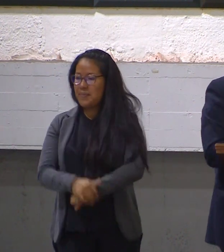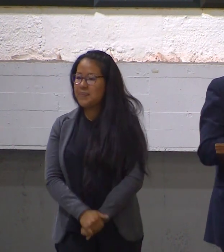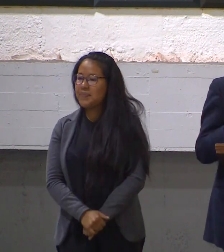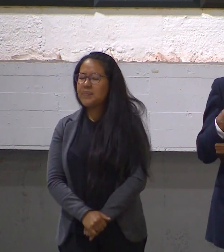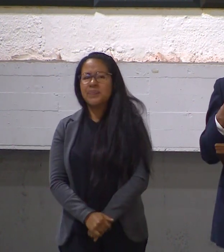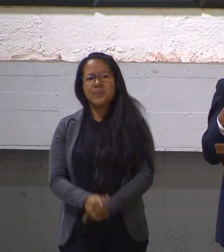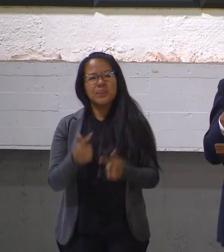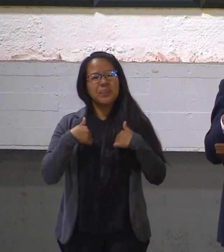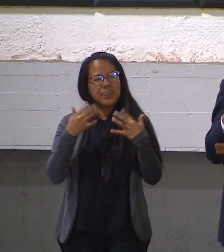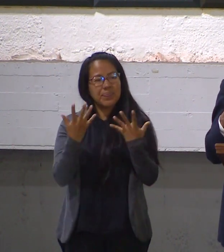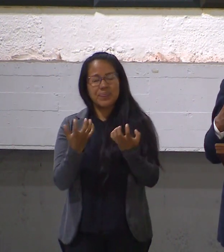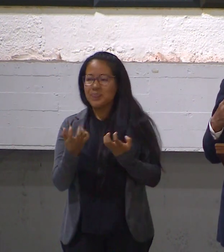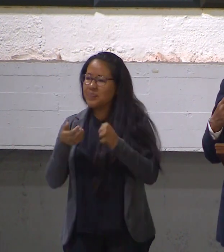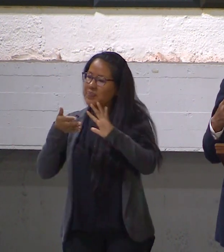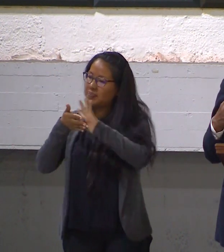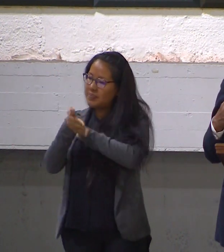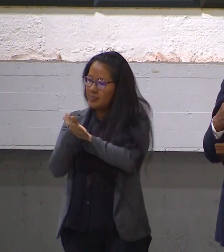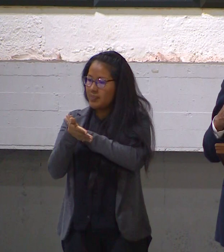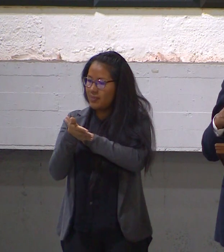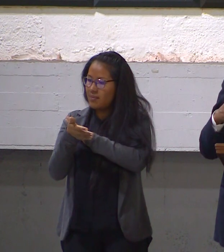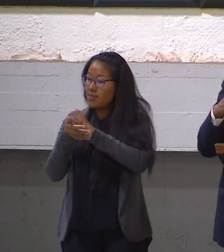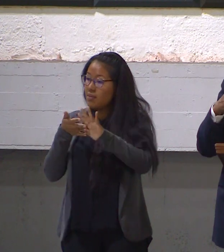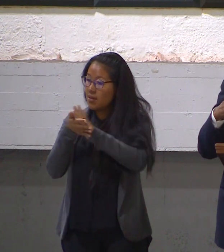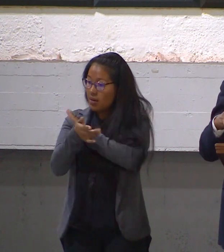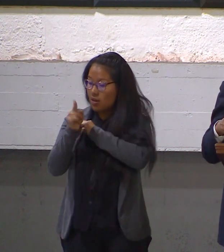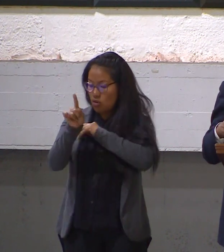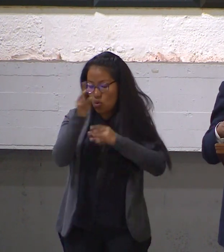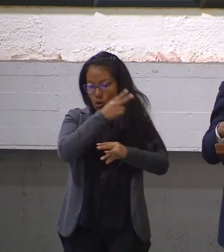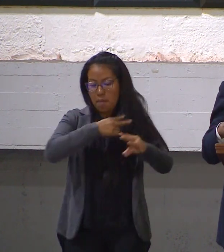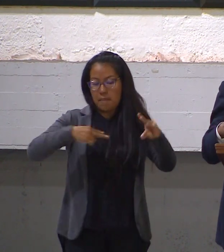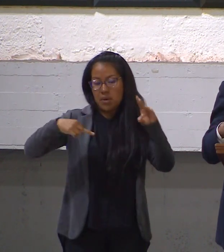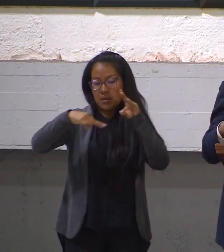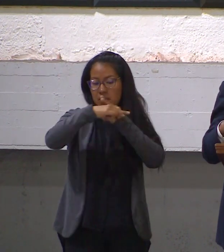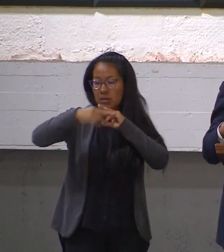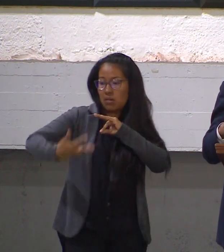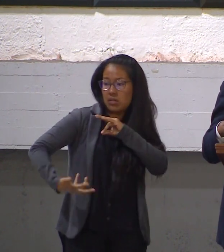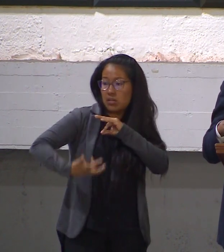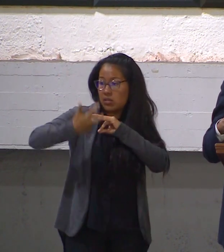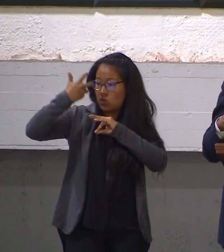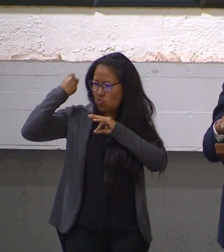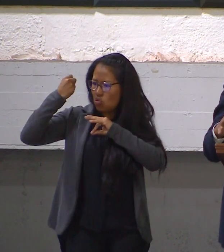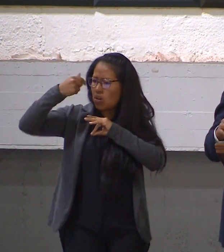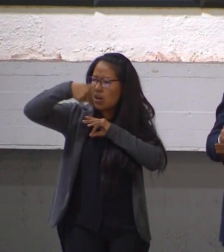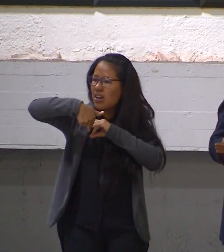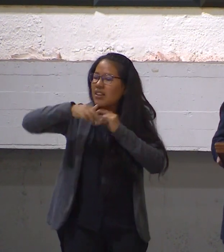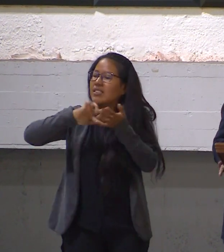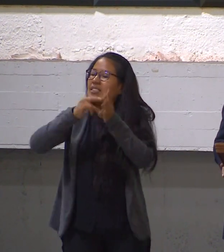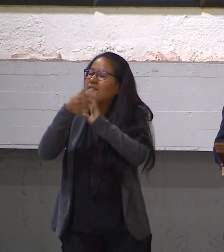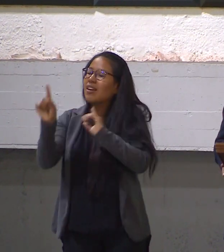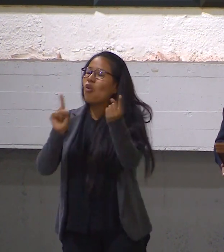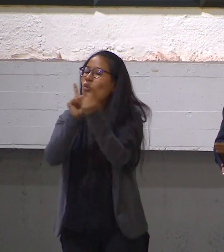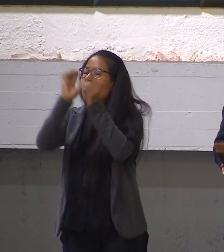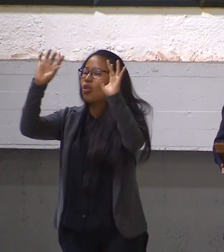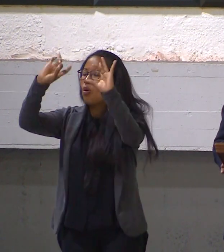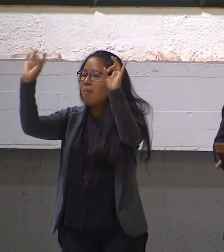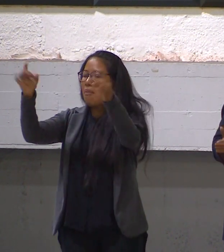quiero manifestarles que desde la perspectiva de la historia de ustedes un encuentro mágico